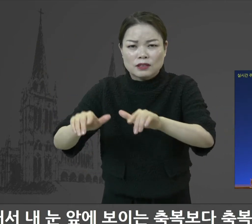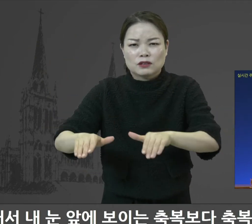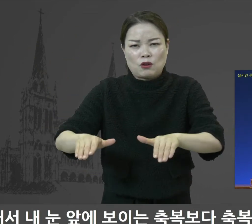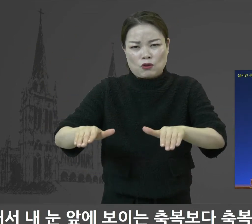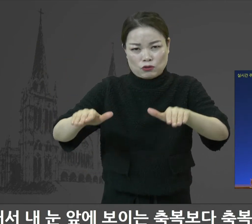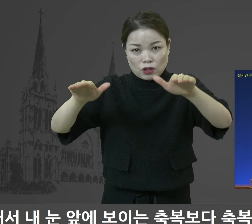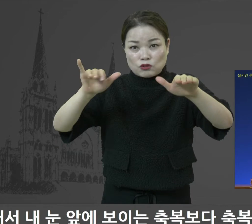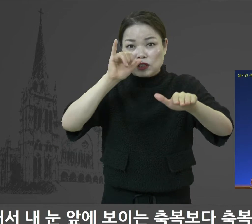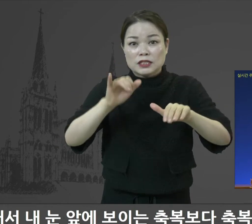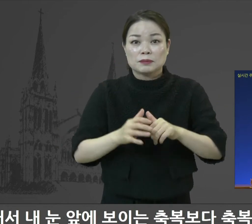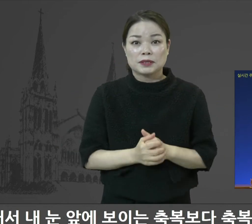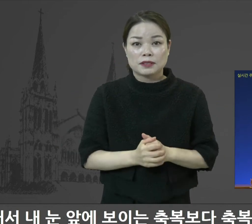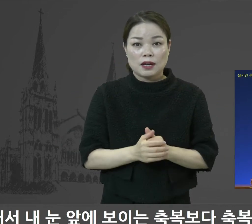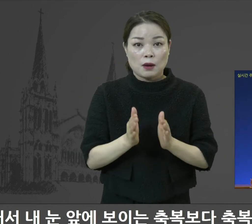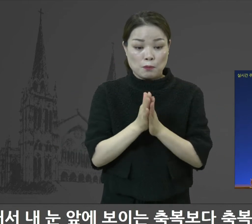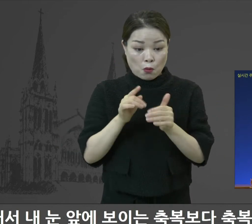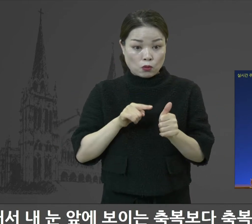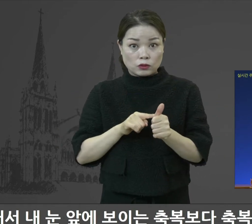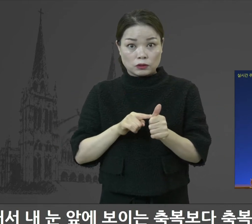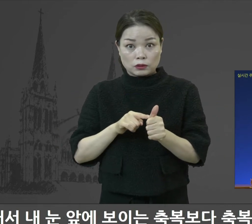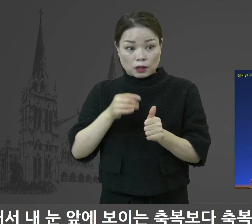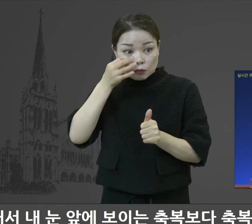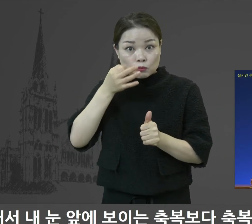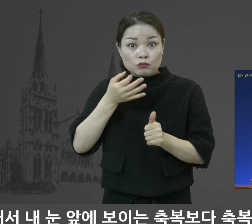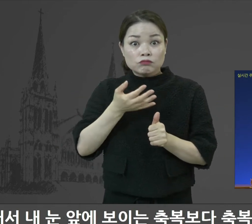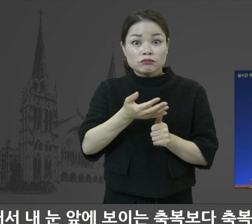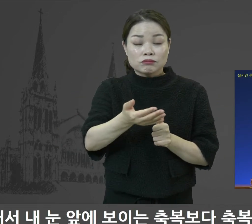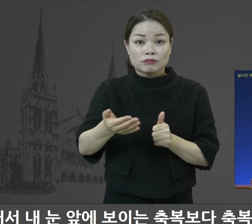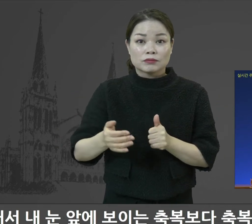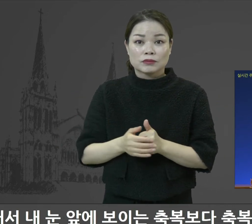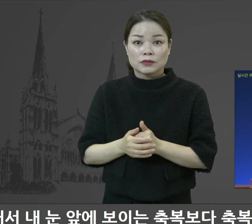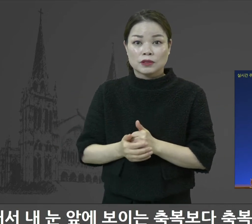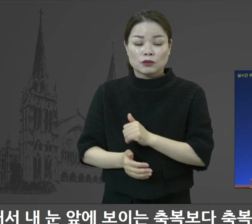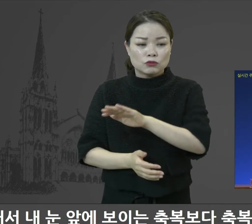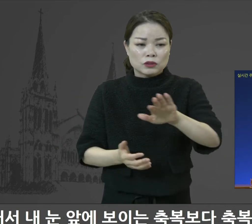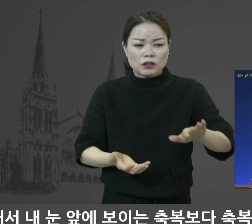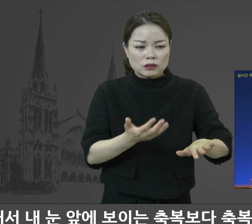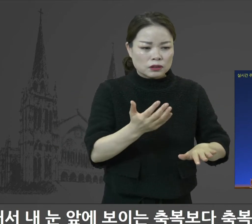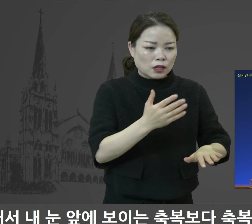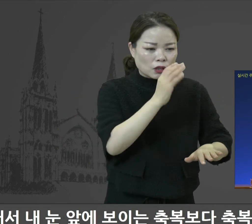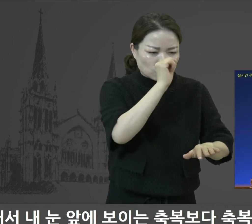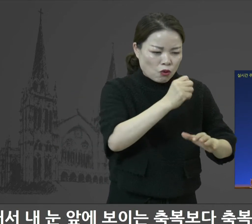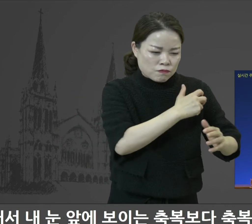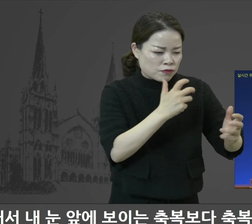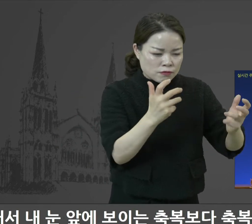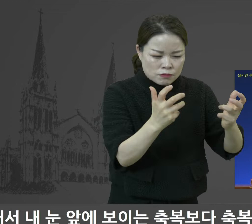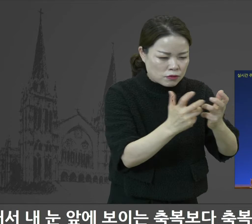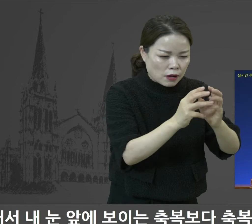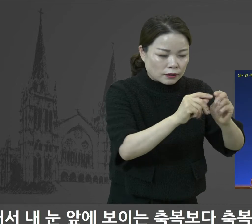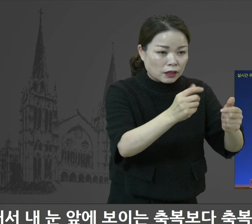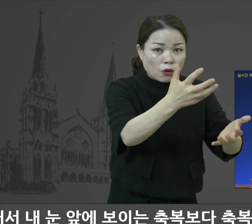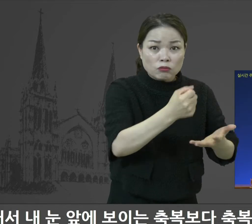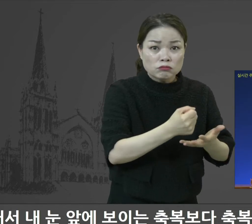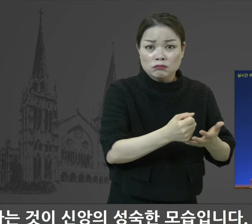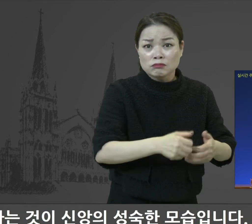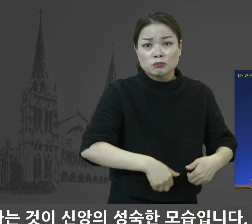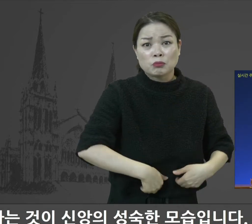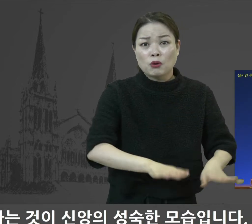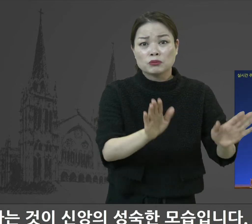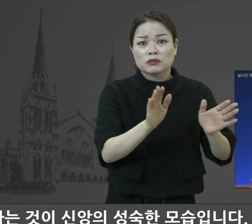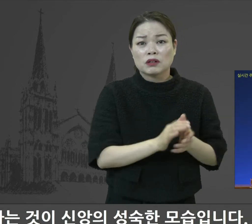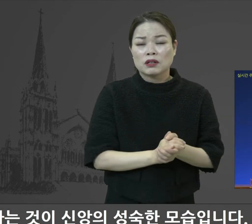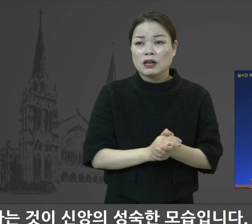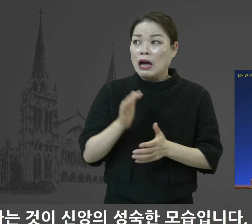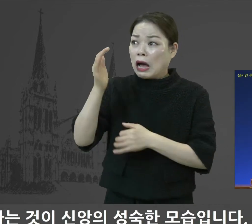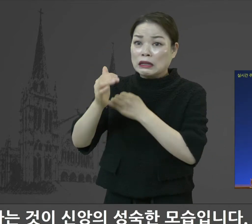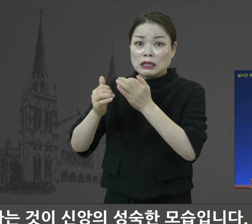것입니다. 모세가 그걸 보여주고 있는 겁니다. 우리가 올라가서 젖과 꿀이 흐르는 땅 아무리 얻음들 소용없습니다.